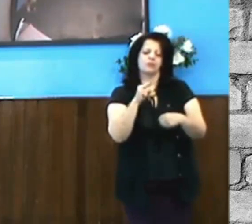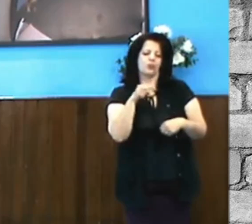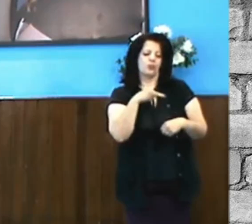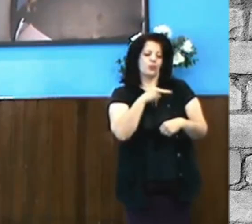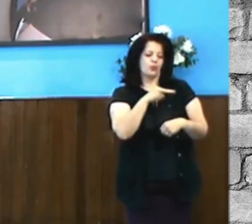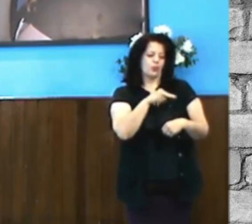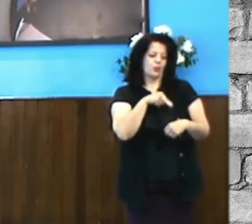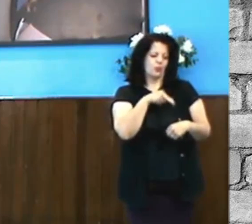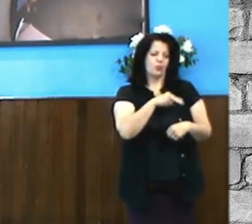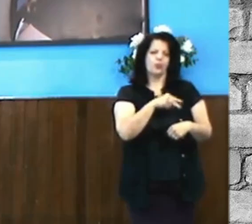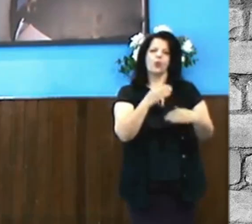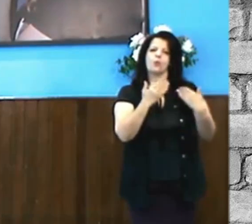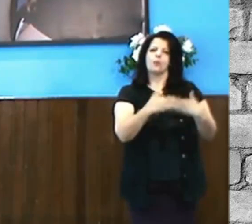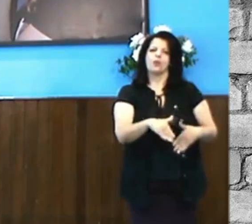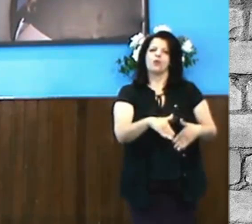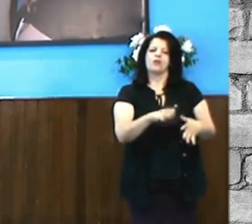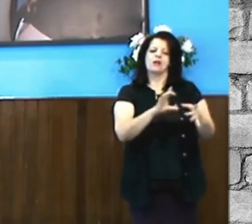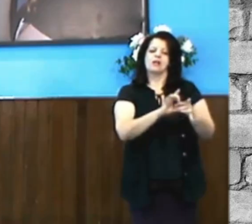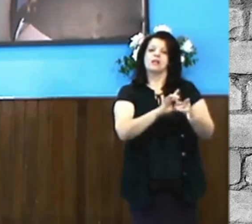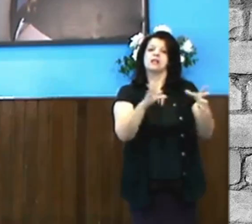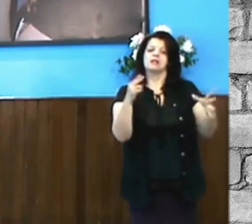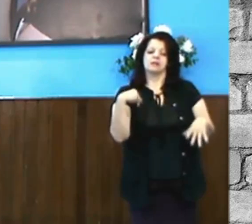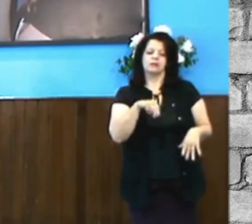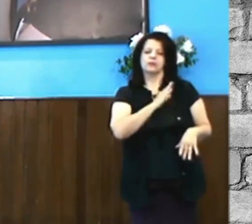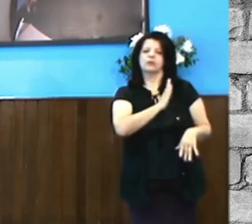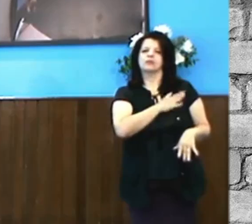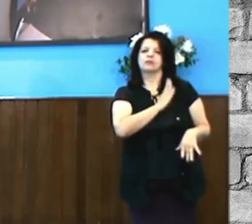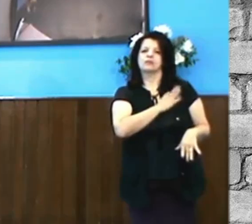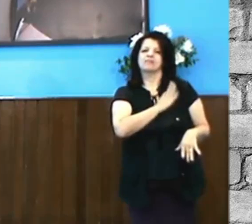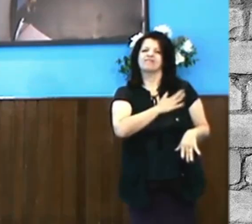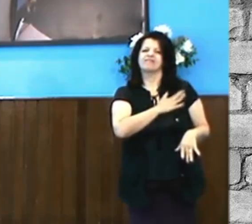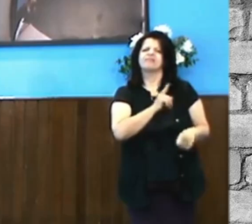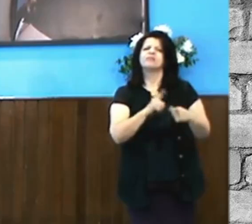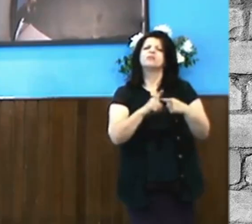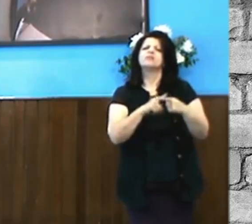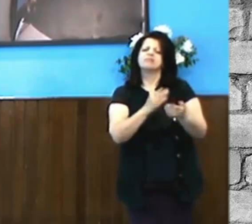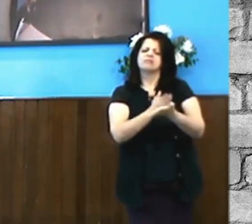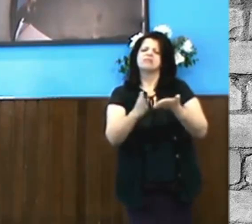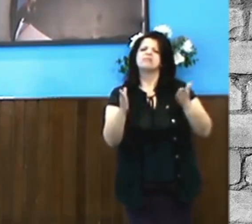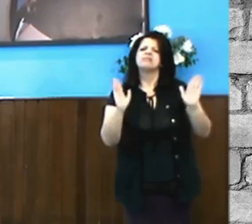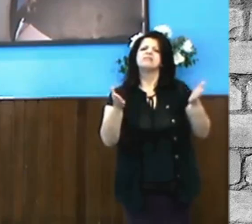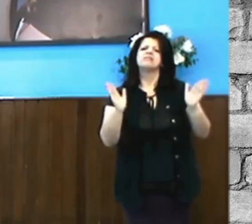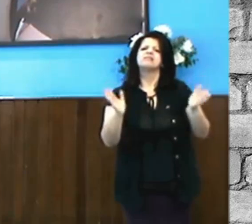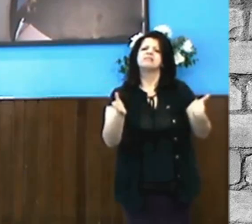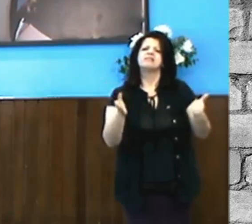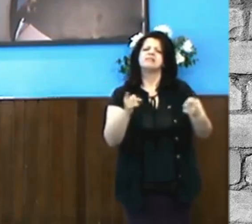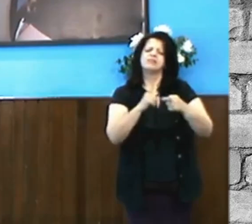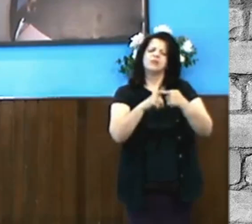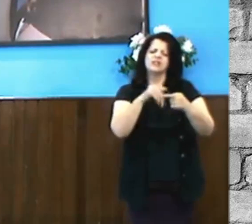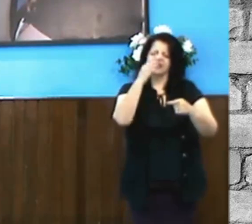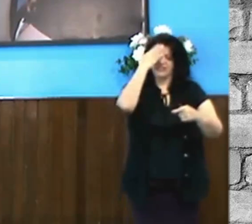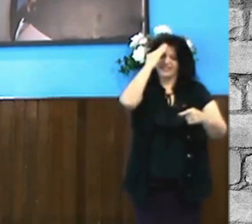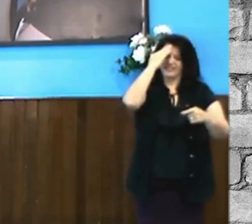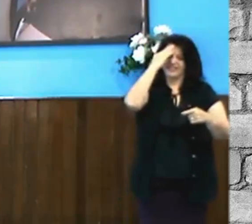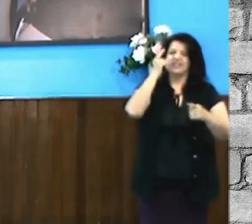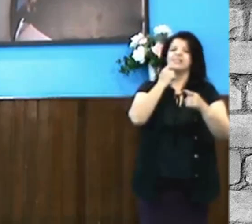sondar, provar e livrar os nossos corações. Por que não começar hoje? Por que não entender que o